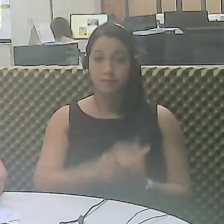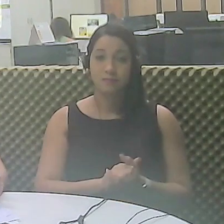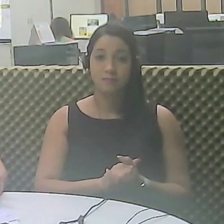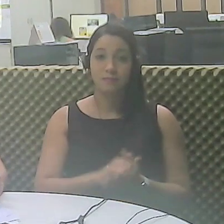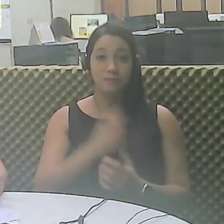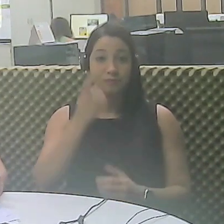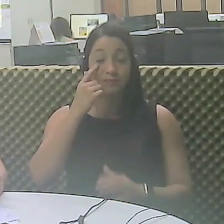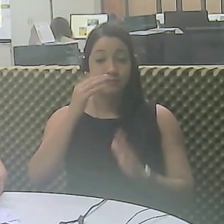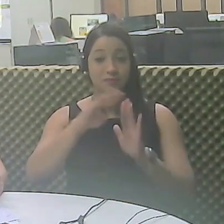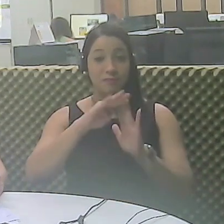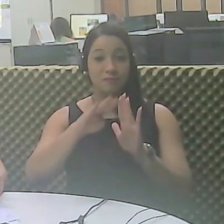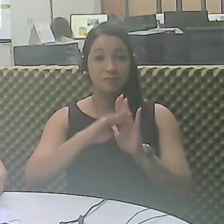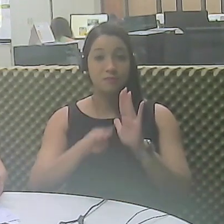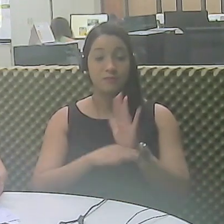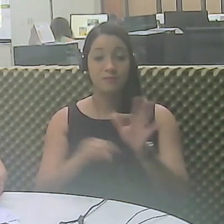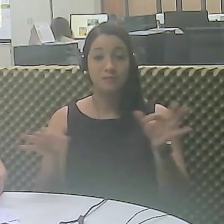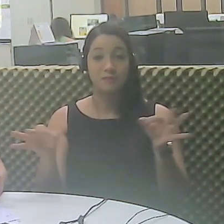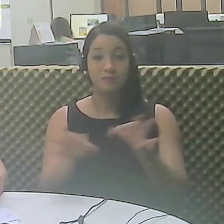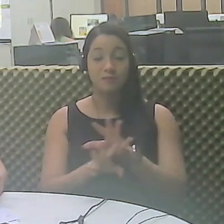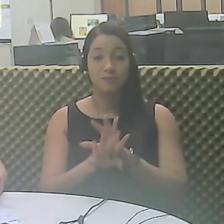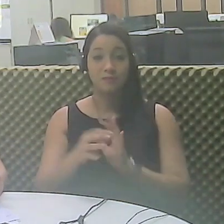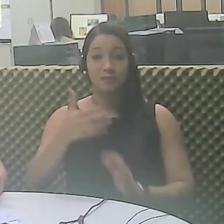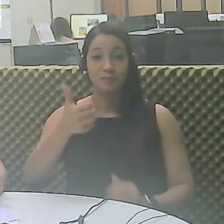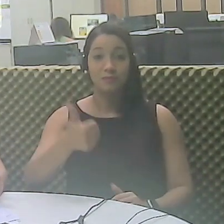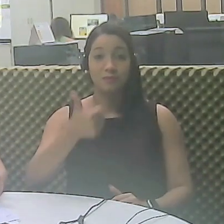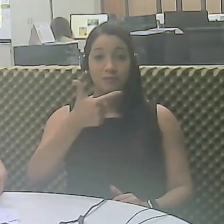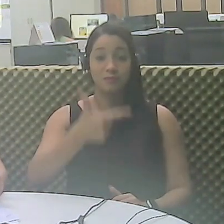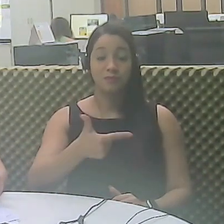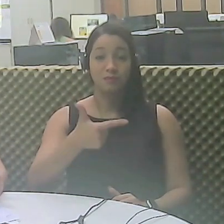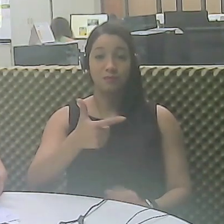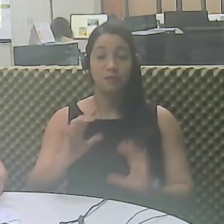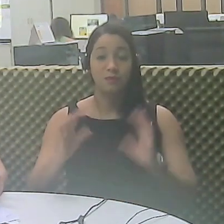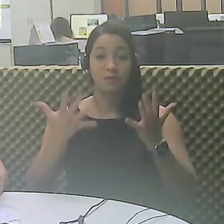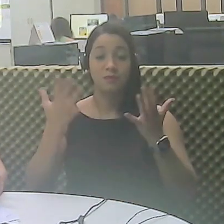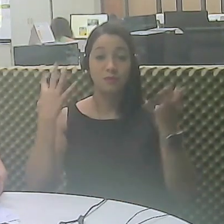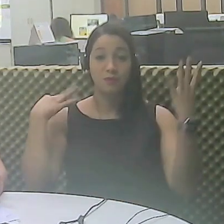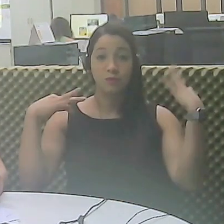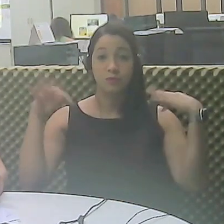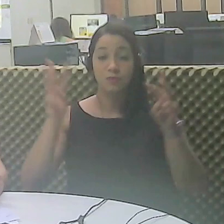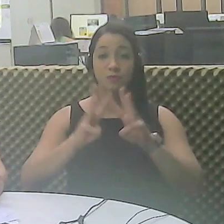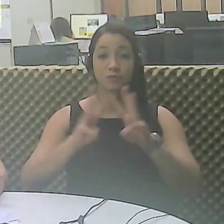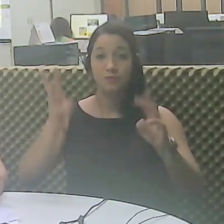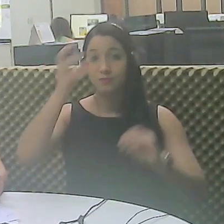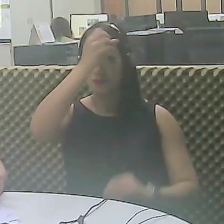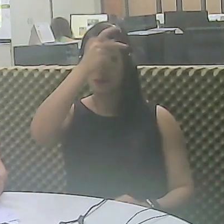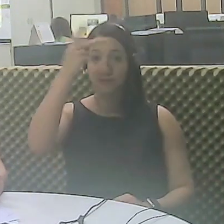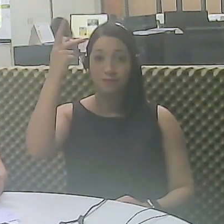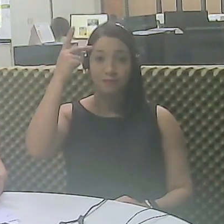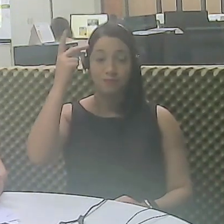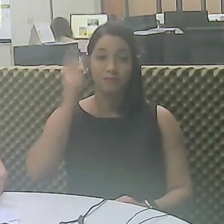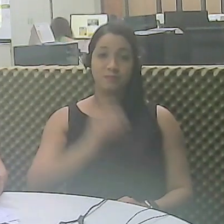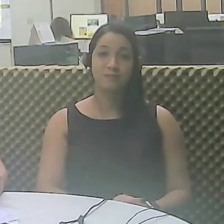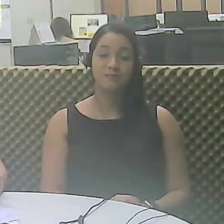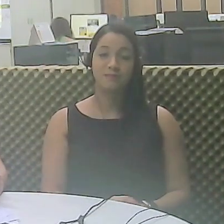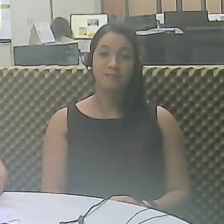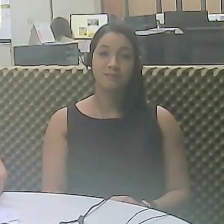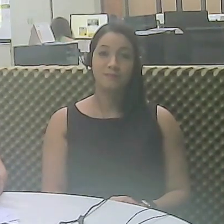Você confere a programação completa da 12ª Maratona do Turismo no portal da Prefeitura.